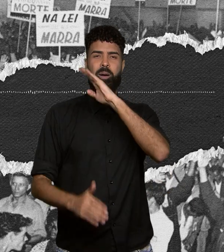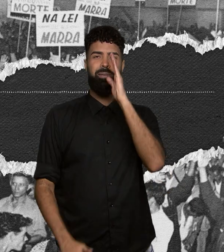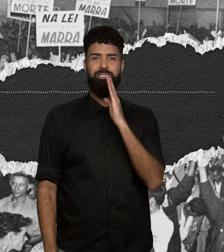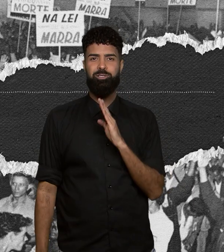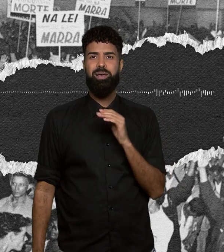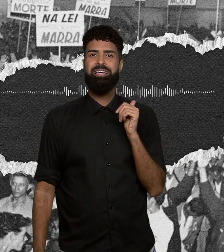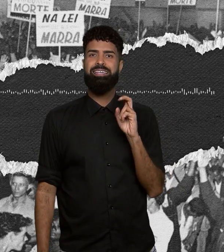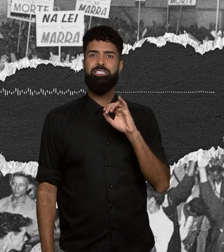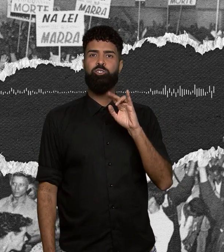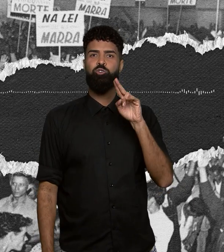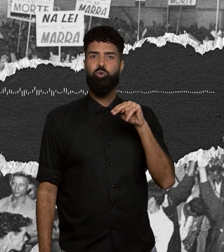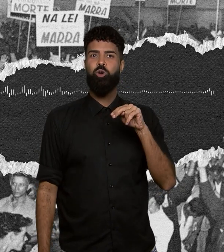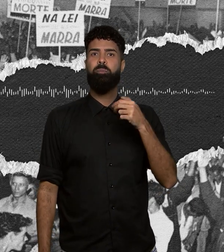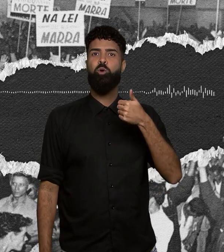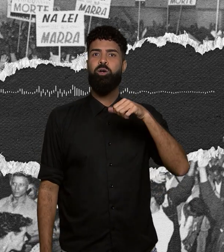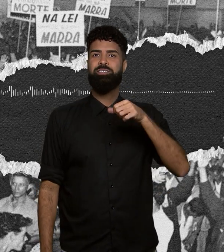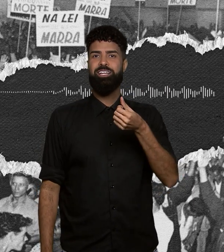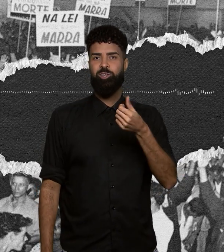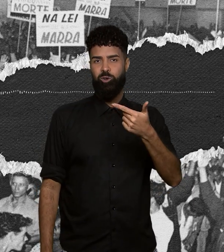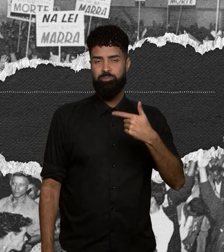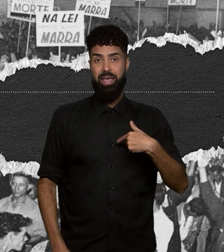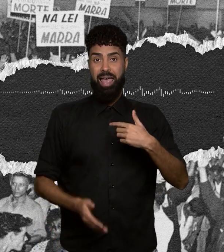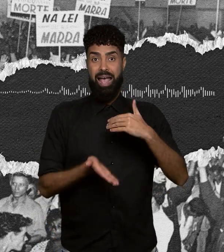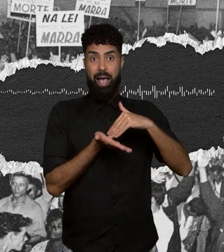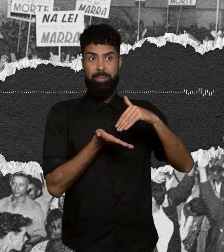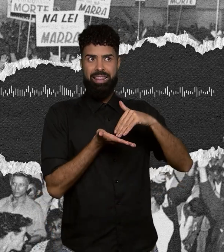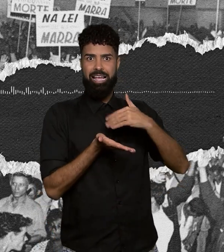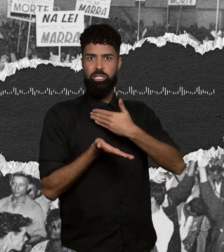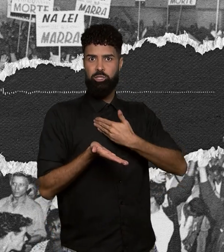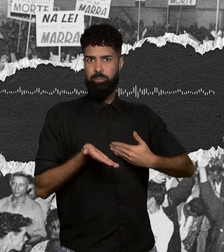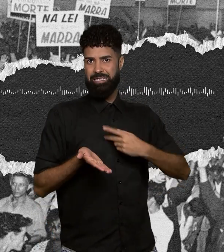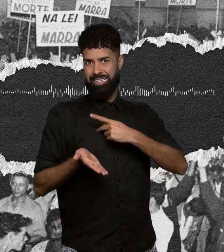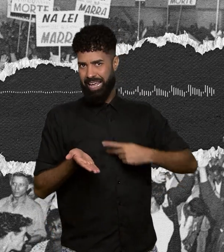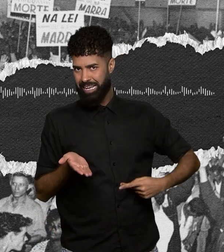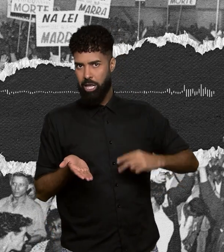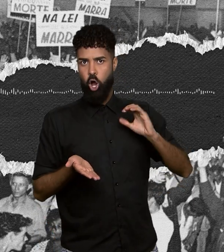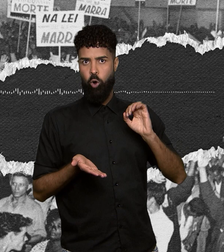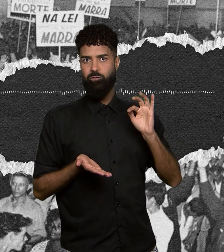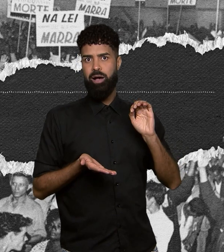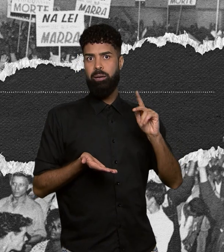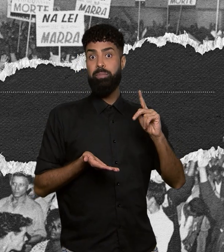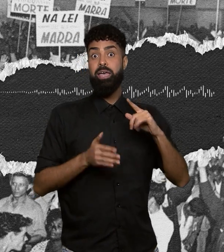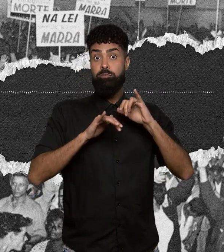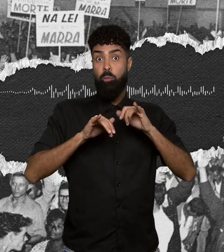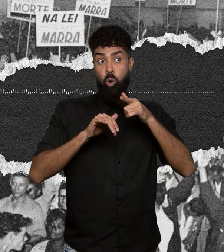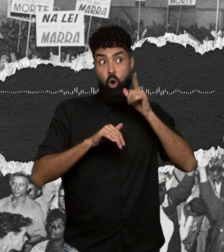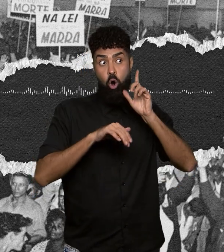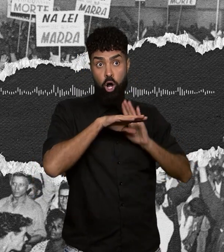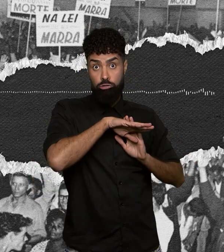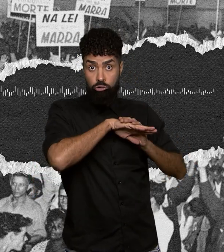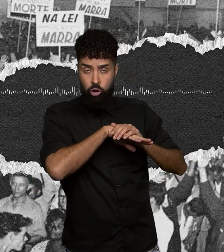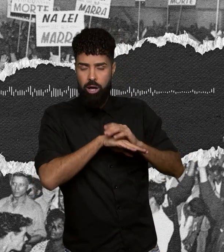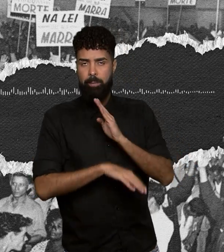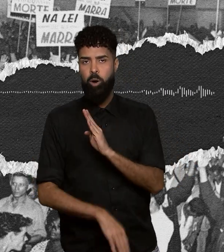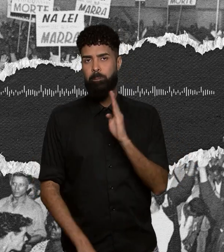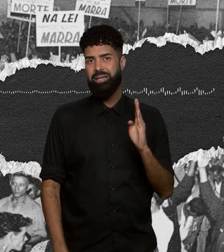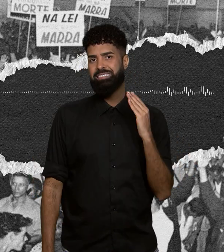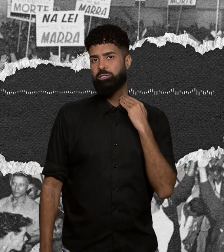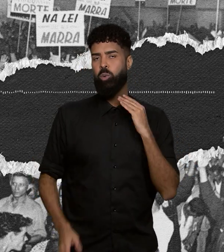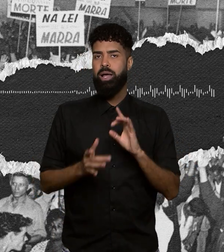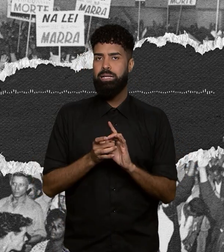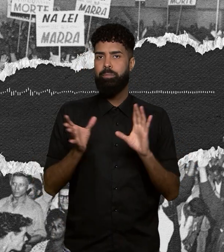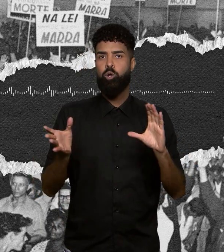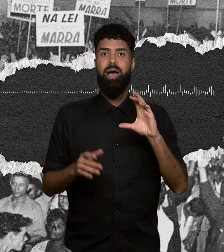1962 o gabinete da presidência da Cofap informou que ontem às primeiras horas da noite O Banco do Brasil liberou o